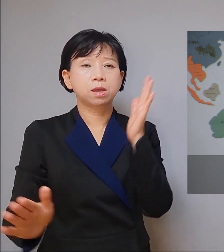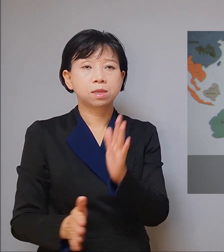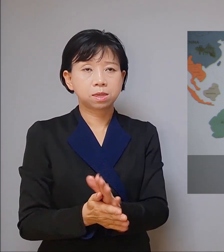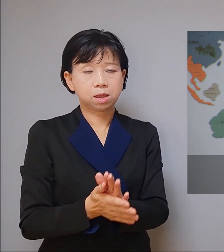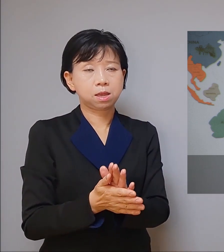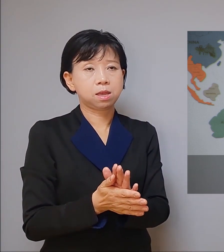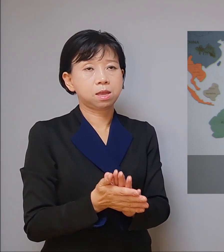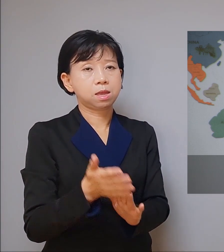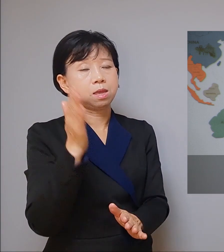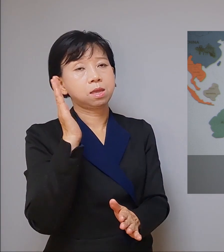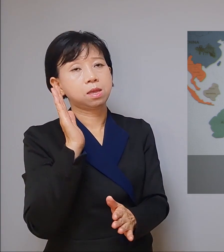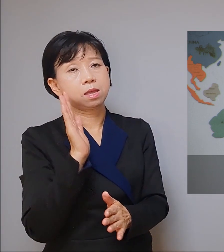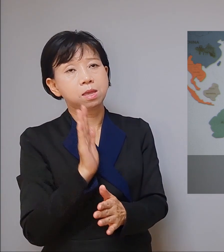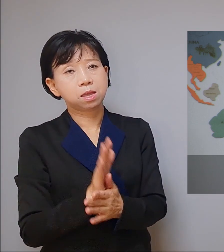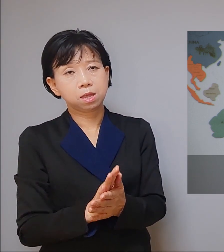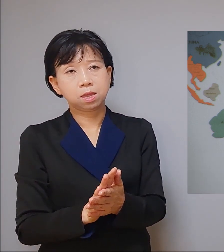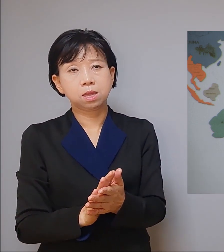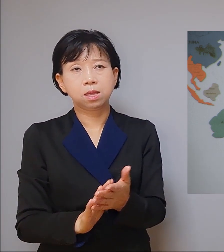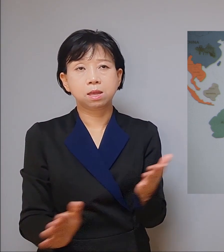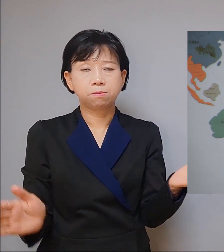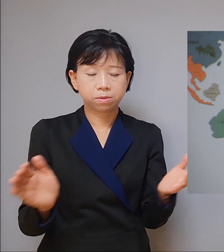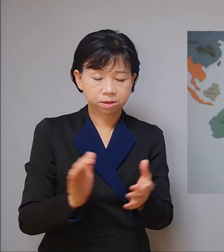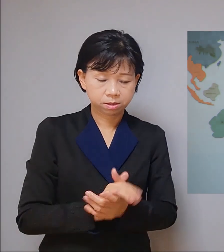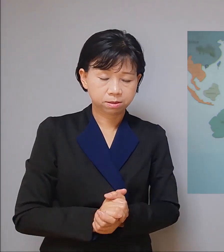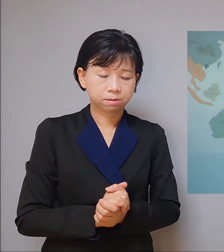정죄함 없겠네.